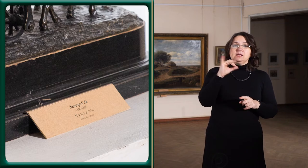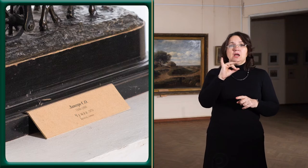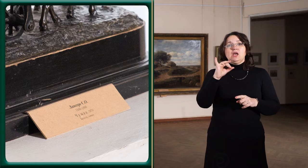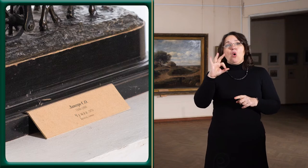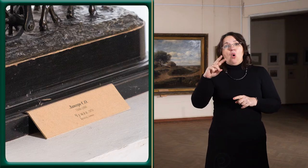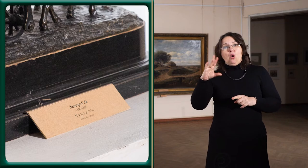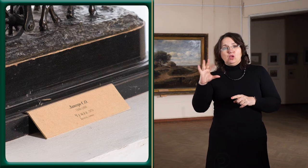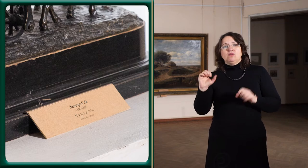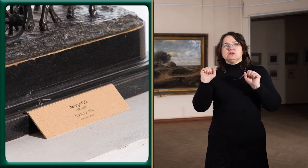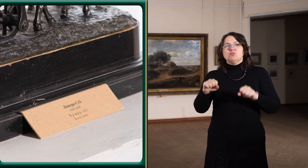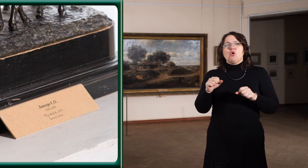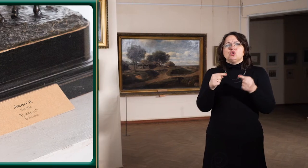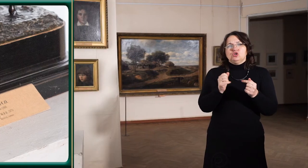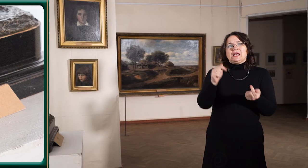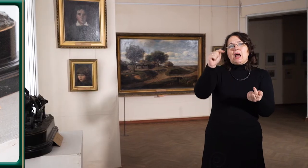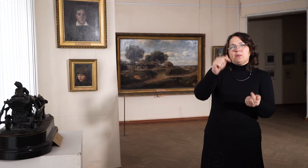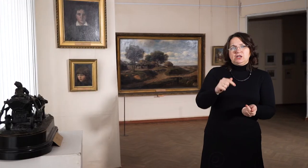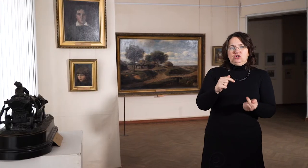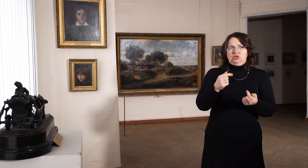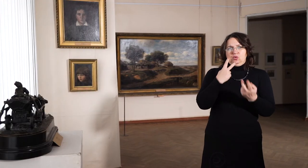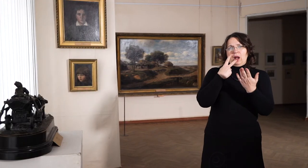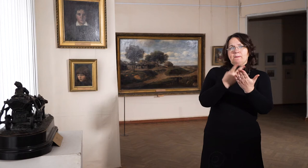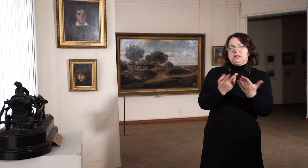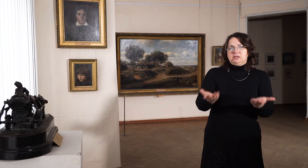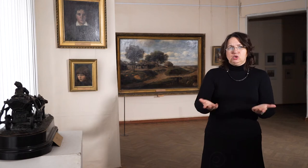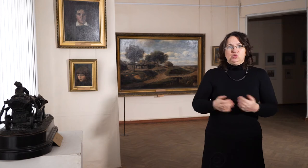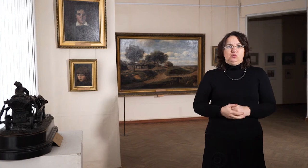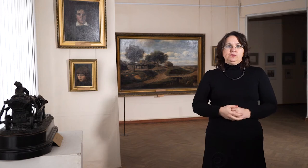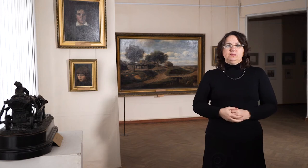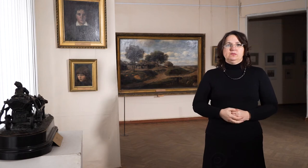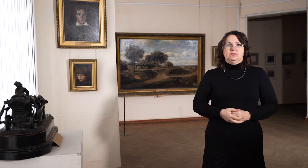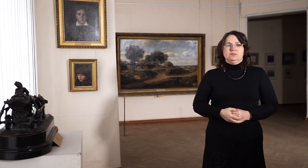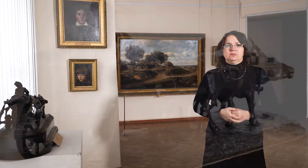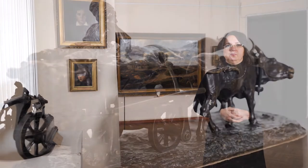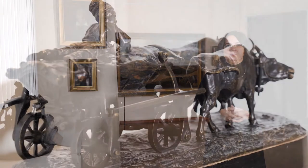гармоничную композицию.